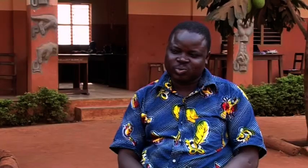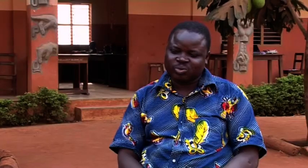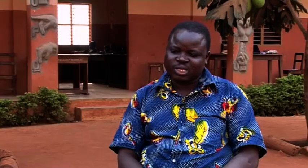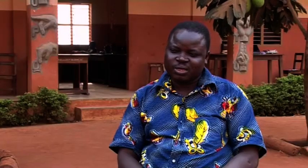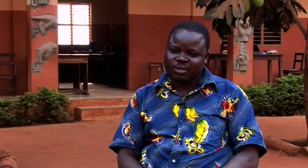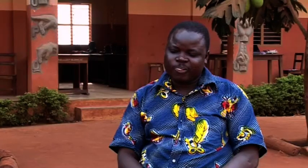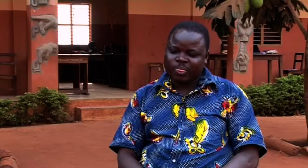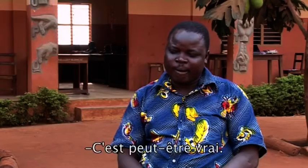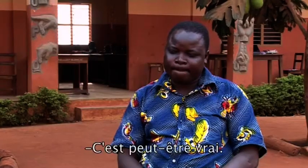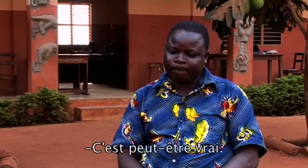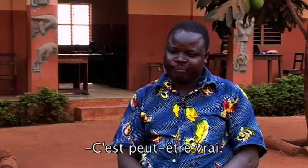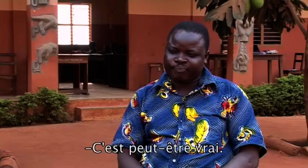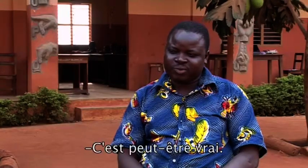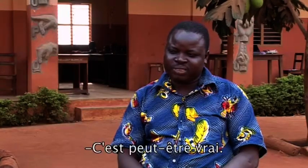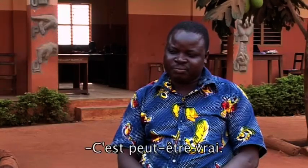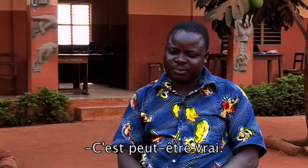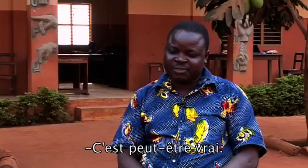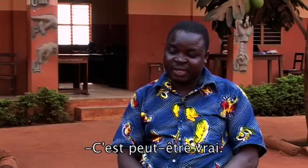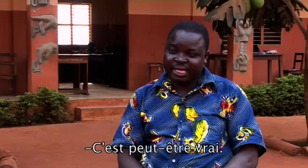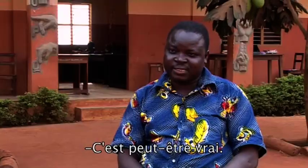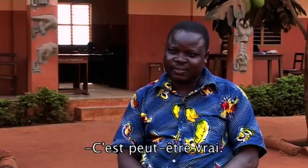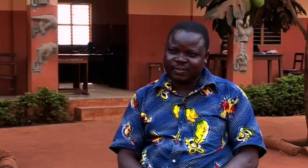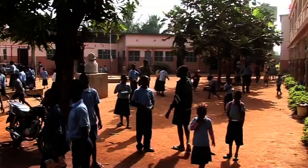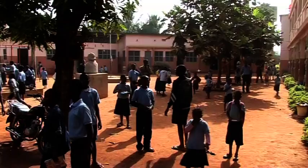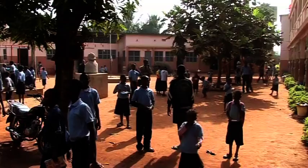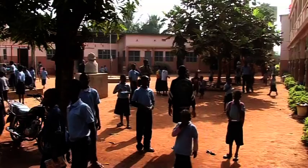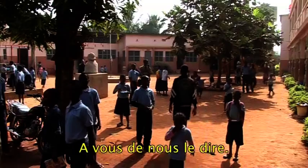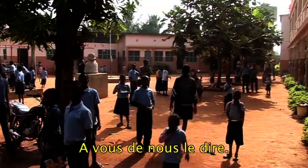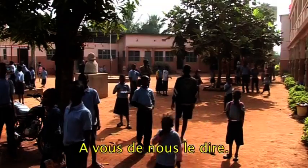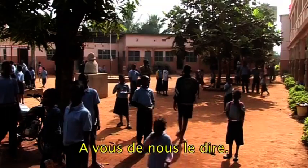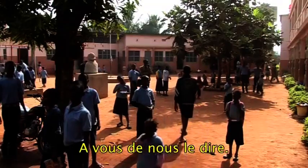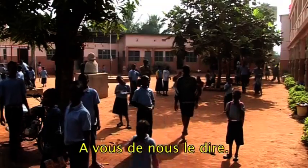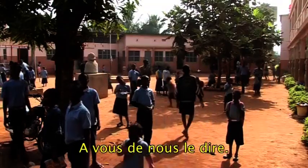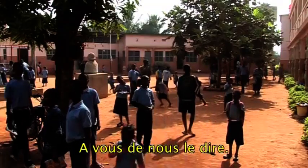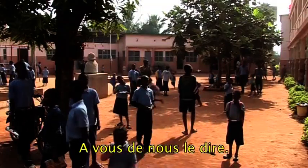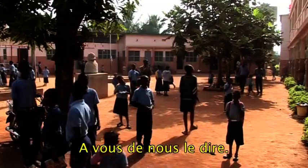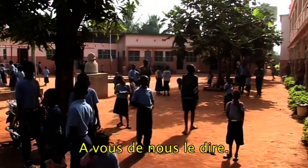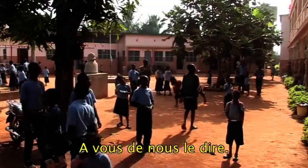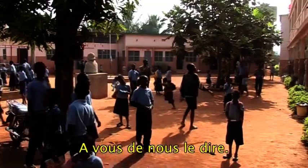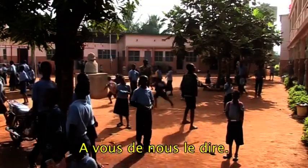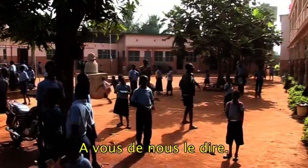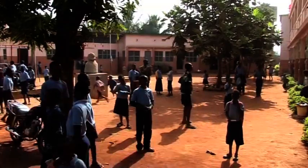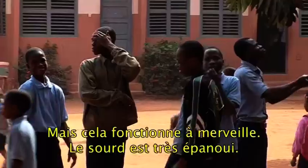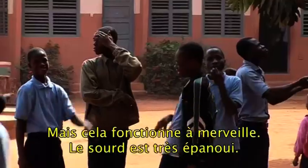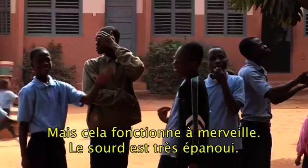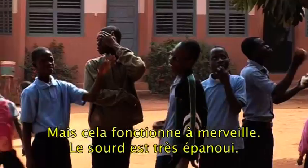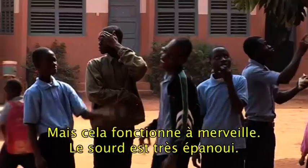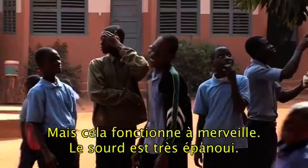malentendantes. Bon, peut-être vrai. Bon, c'est à vous de nous le dire. Mais ce que nous savons est